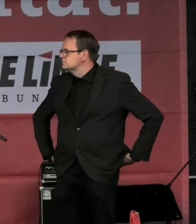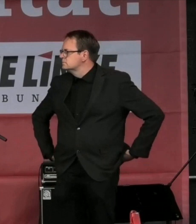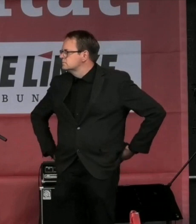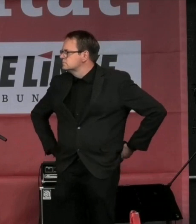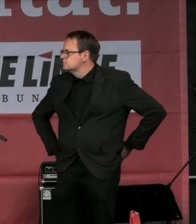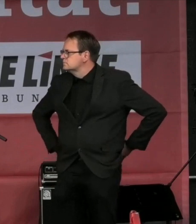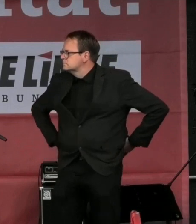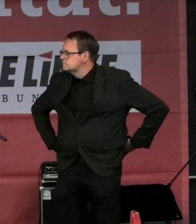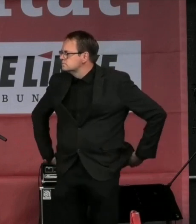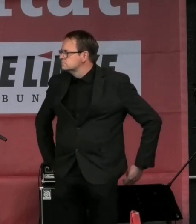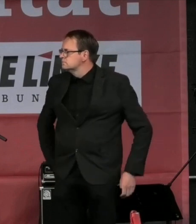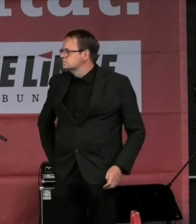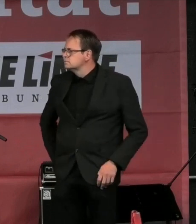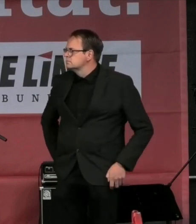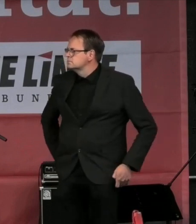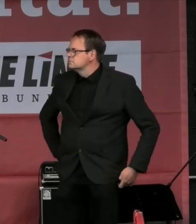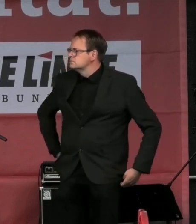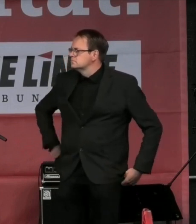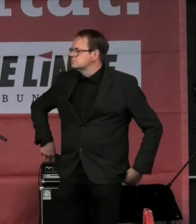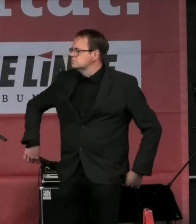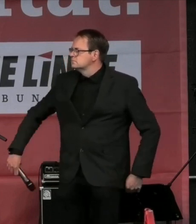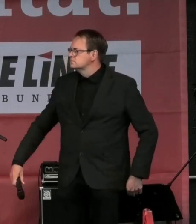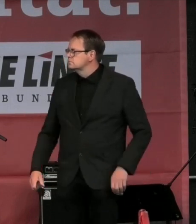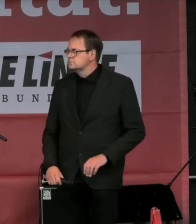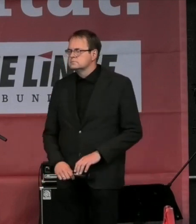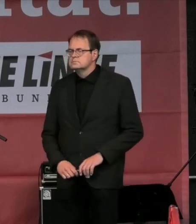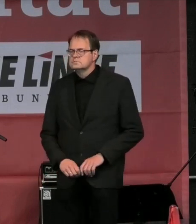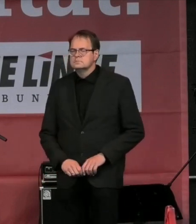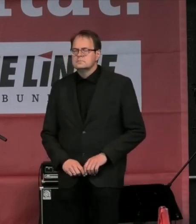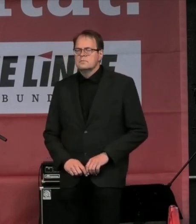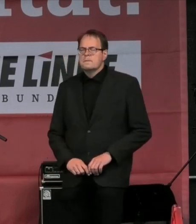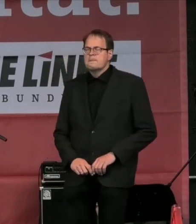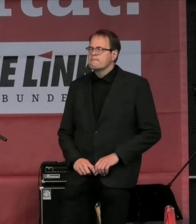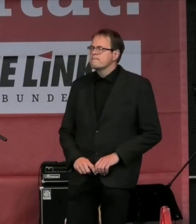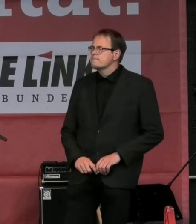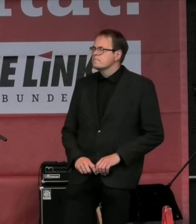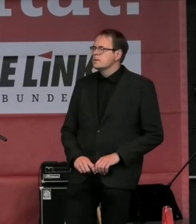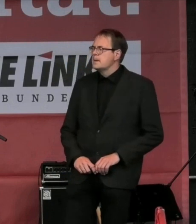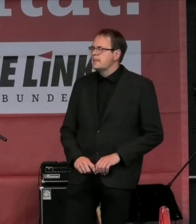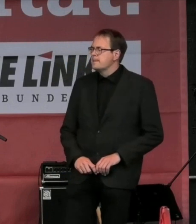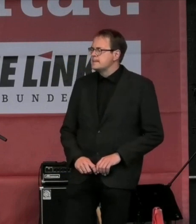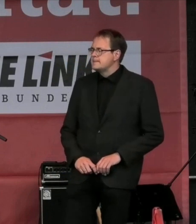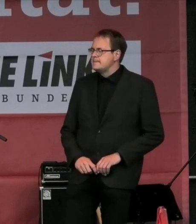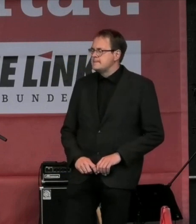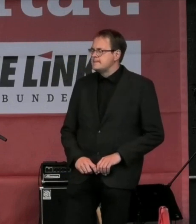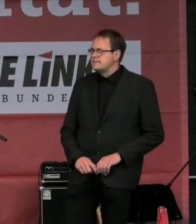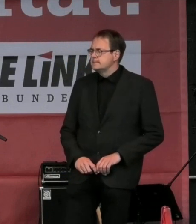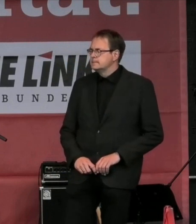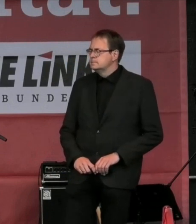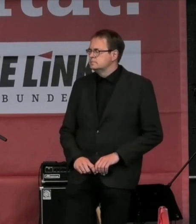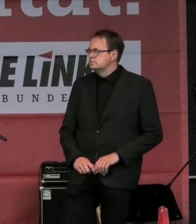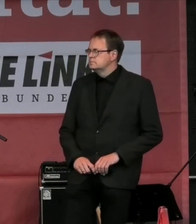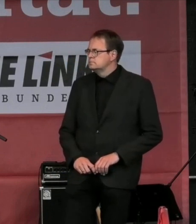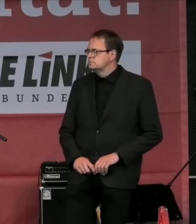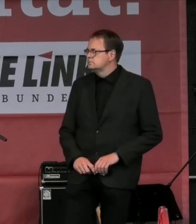und deswegen werbe ich dafür das möchte ich schon an dieser stelle auch sagen dass wir wirklich auch bei der bundestagswahl darüber nachdenken